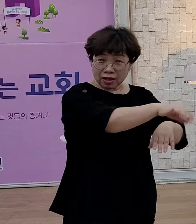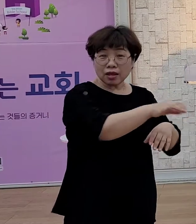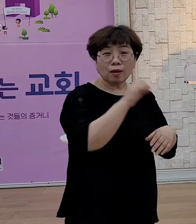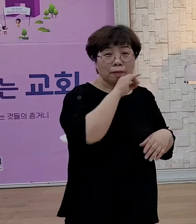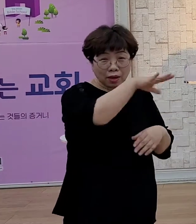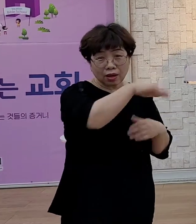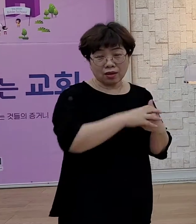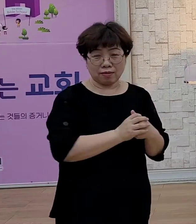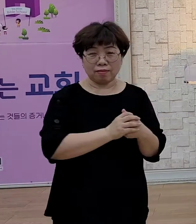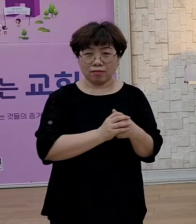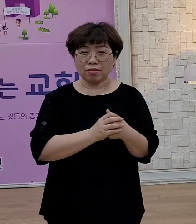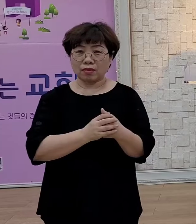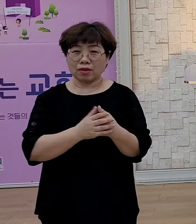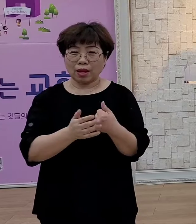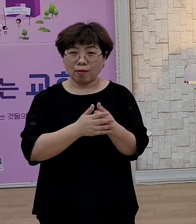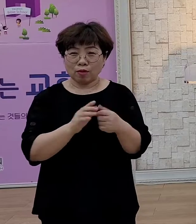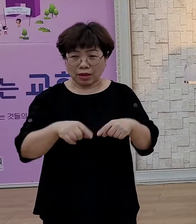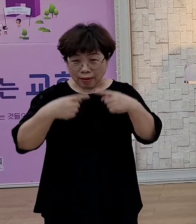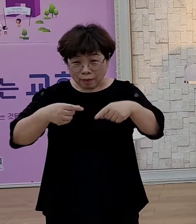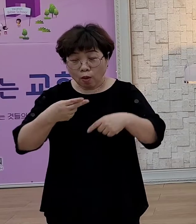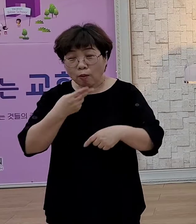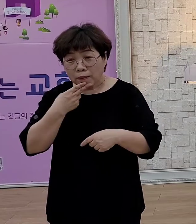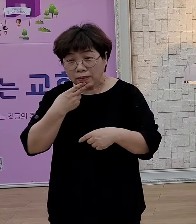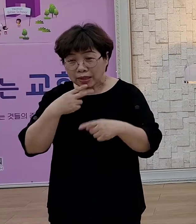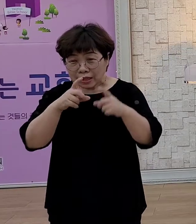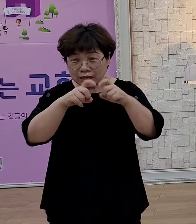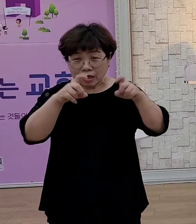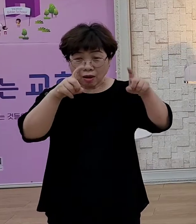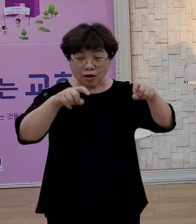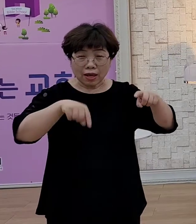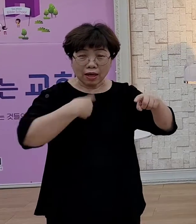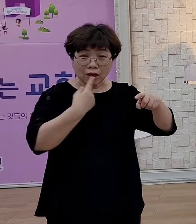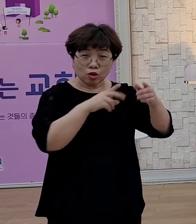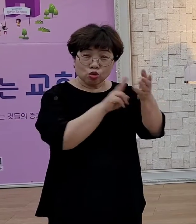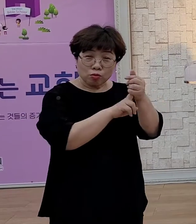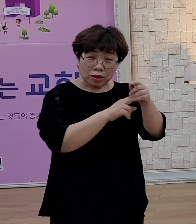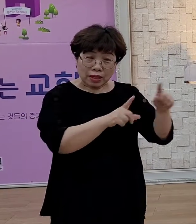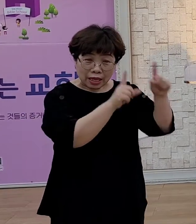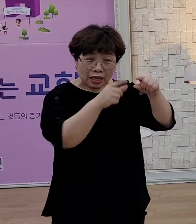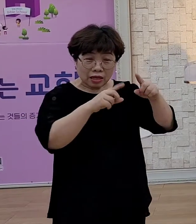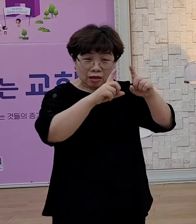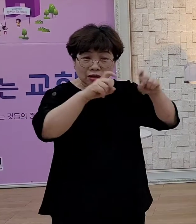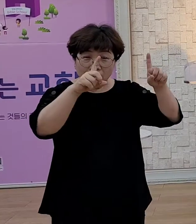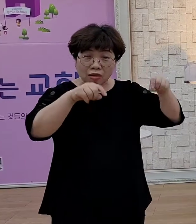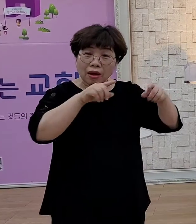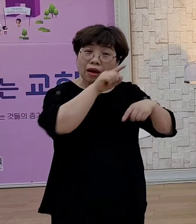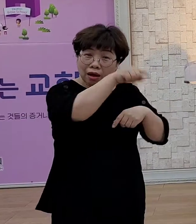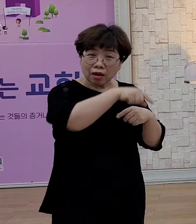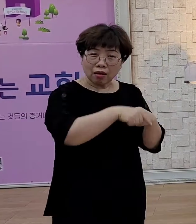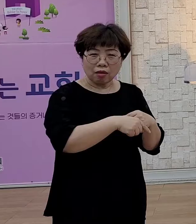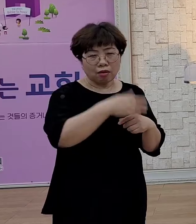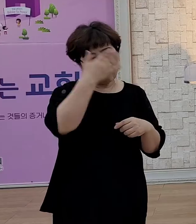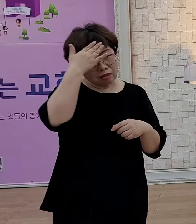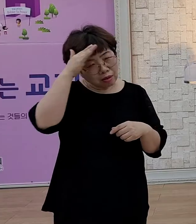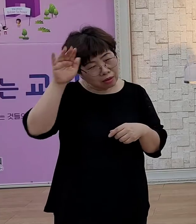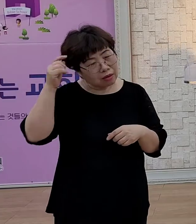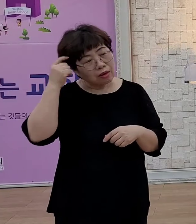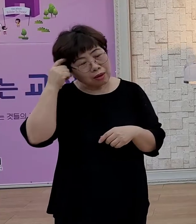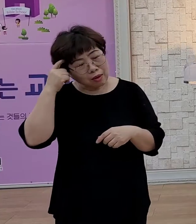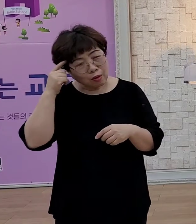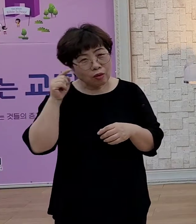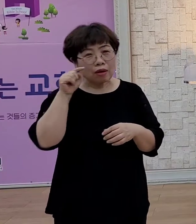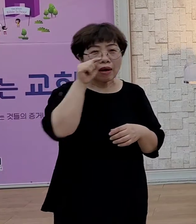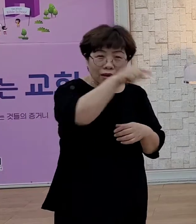전쟁에 못 나가고 다시 이제 자기 살던 그 블레셋 성으로 돌아가게 됐습니다. 어떤 면에서는 다행이죠. 자기가 직접 그 싸움에